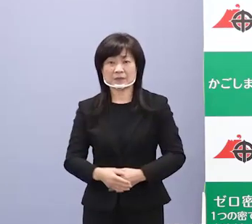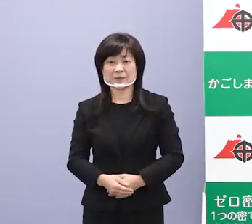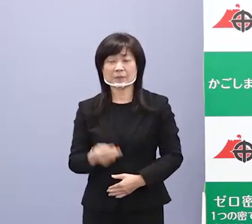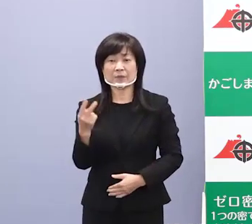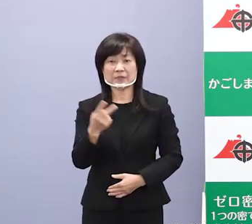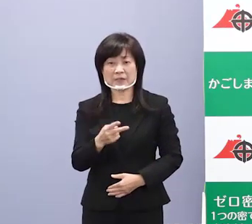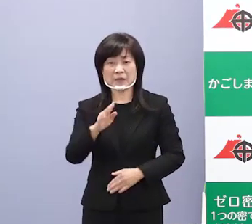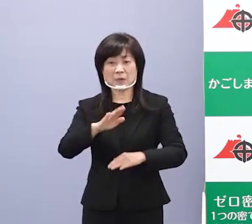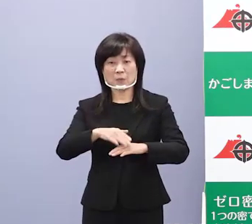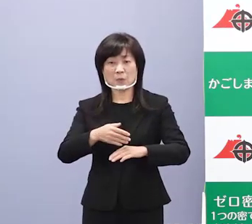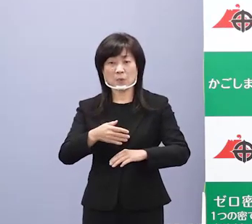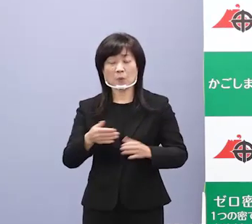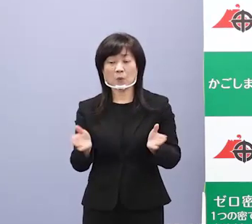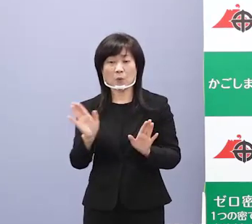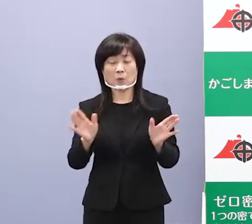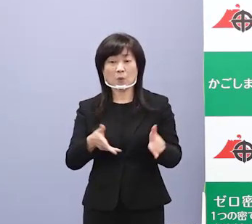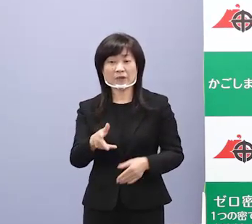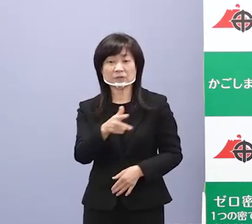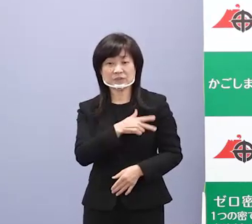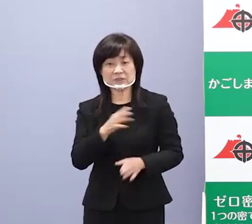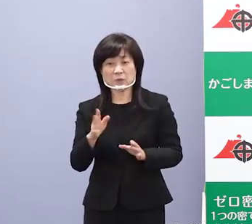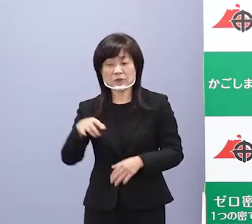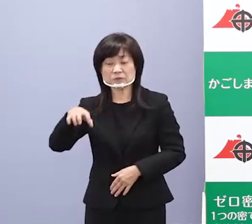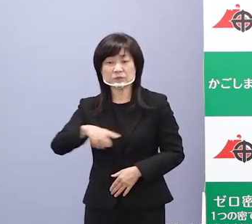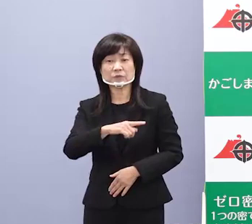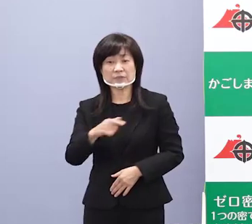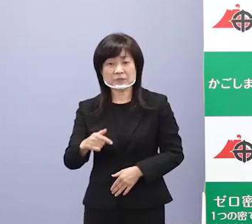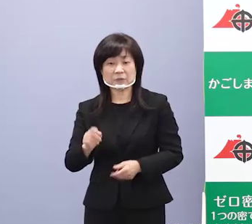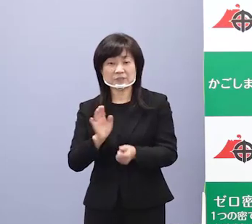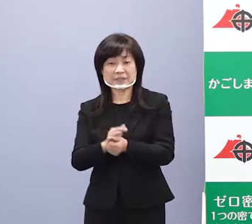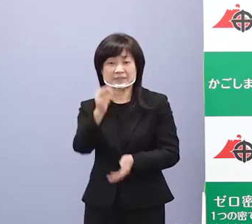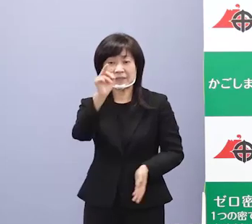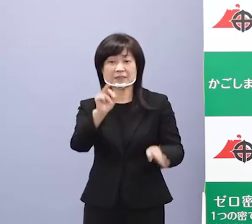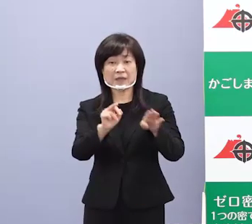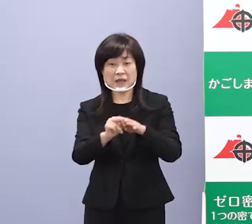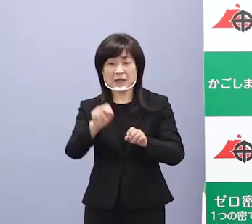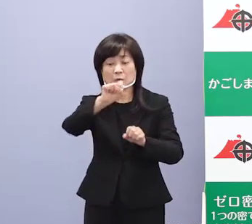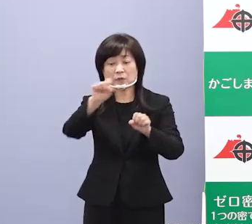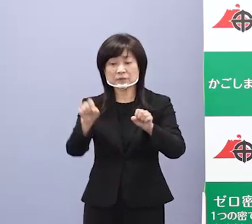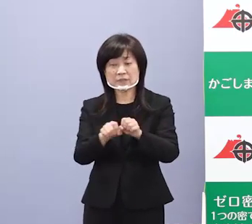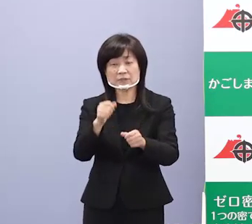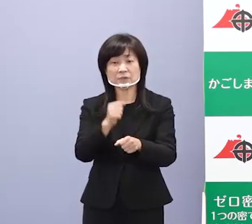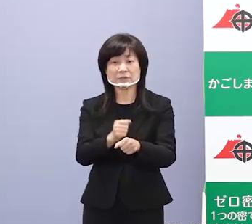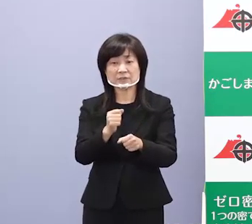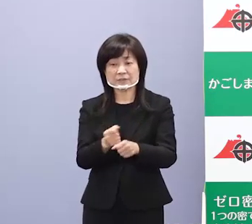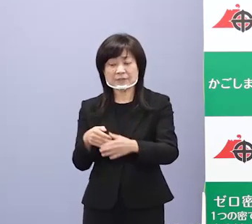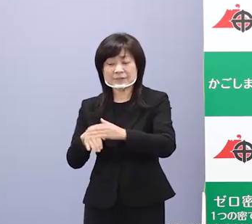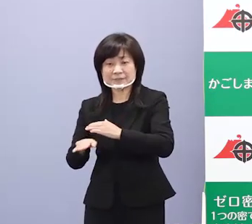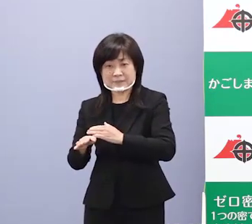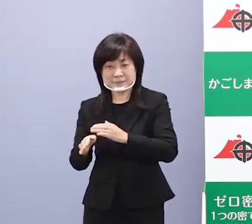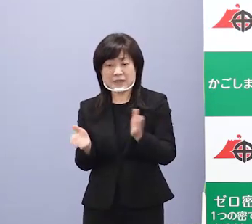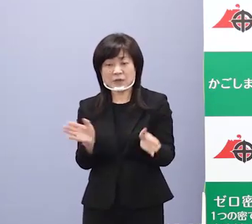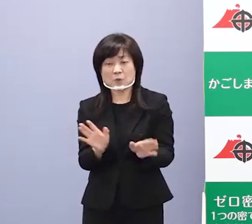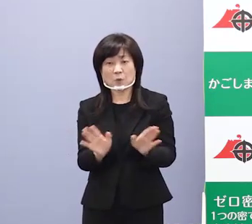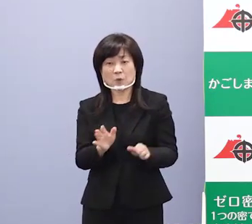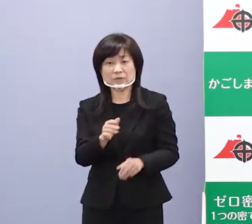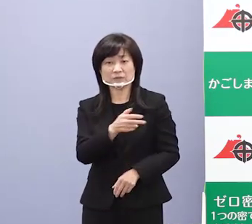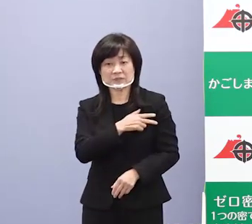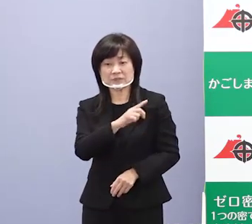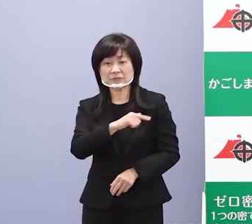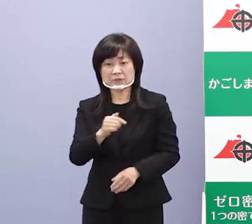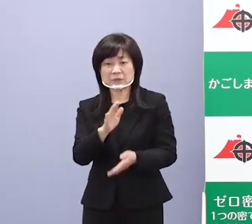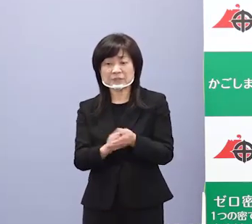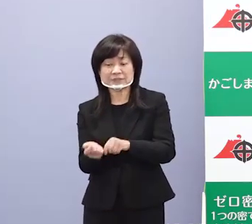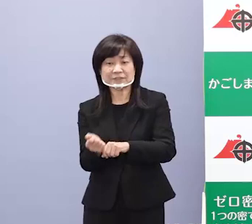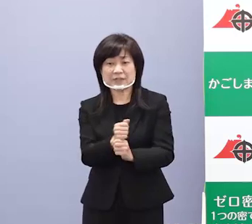また保育士保育所支援センターにおいてコーディネーターを増員し、潜在保育士の再就職支援を強化